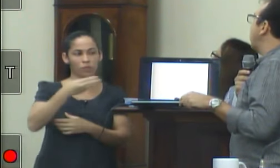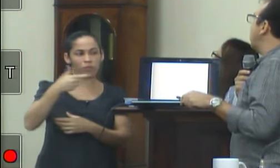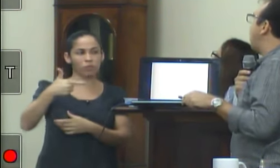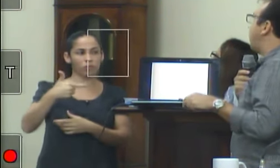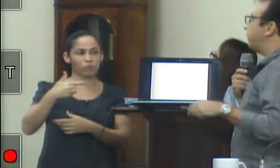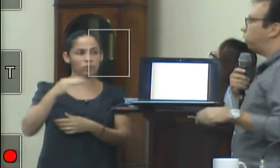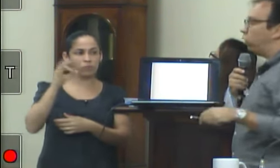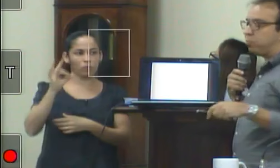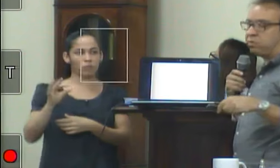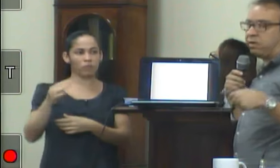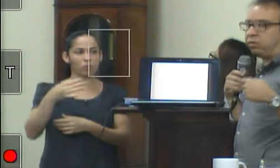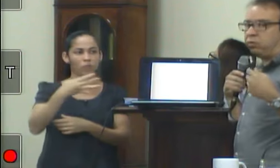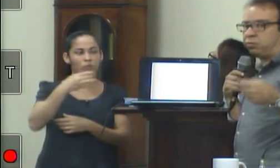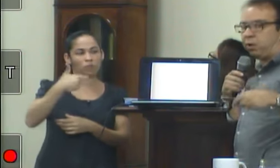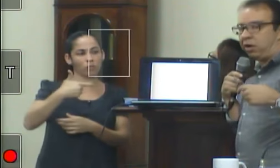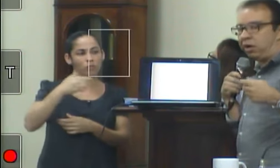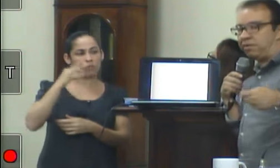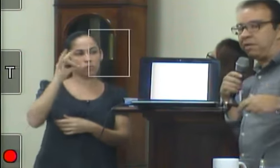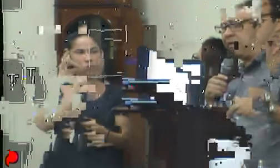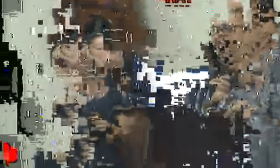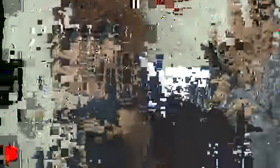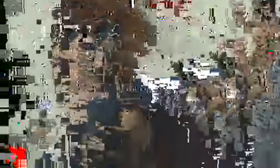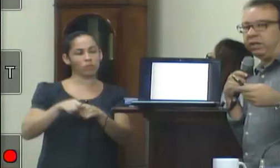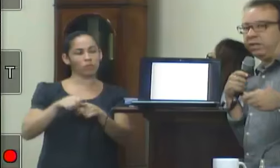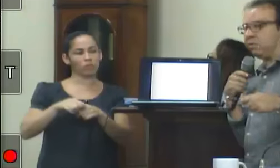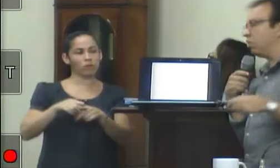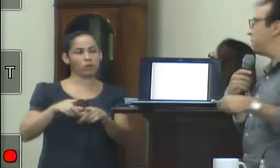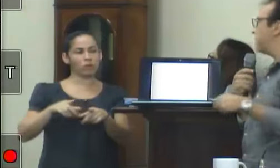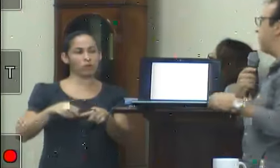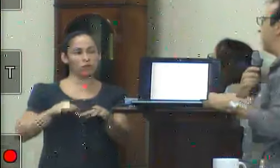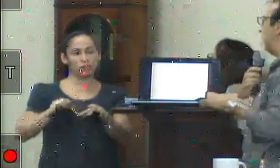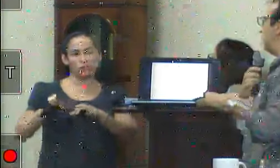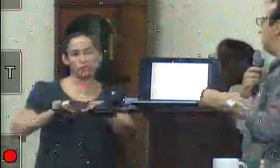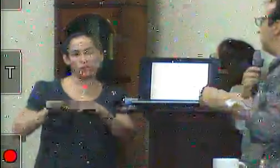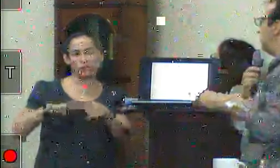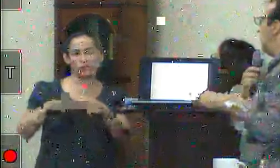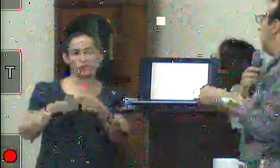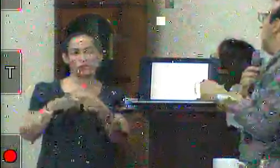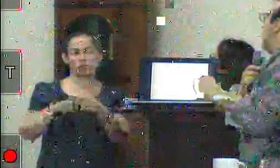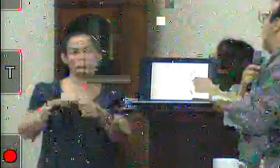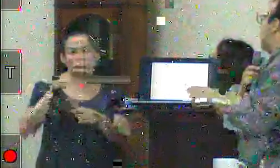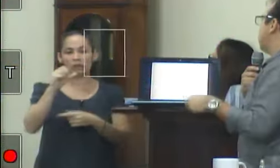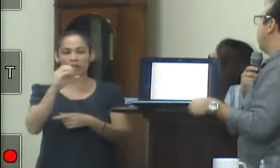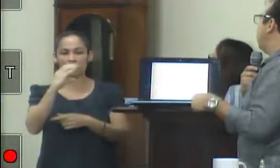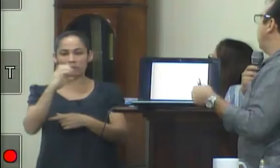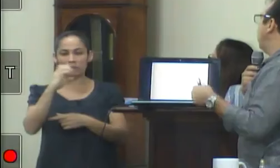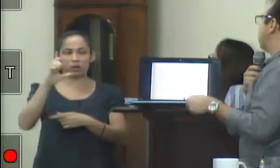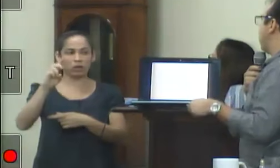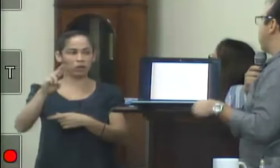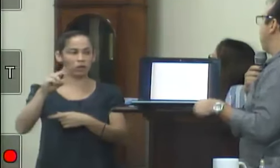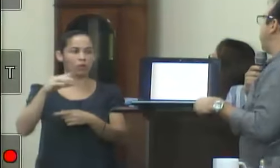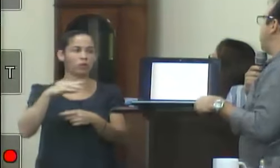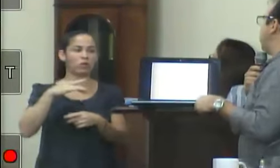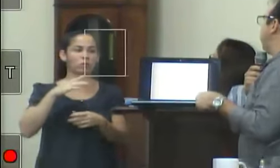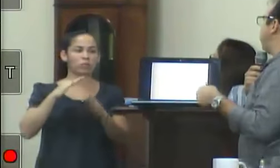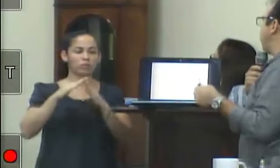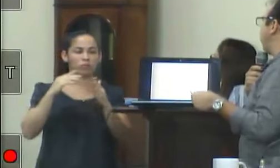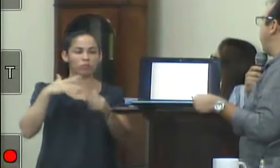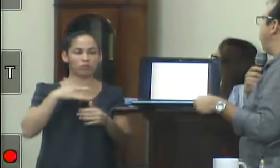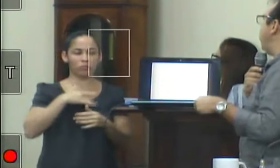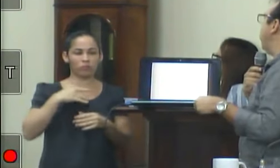32% e 42% dos programas, né, de atenção especializada, tipo CEL, Casa de Saúde do Idoso, Saúde